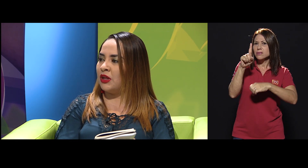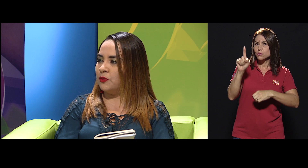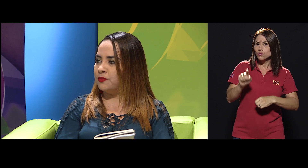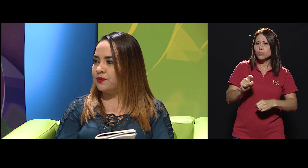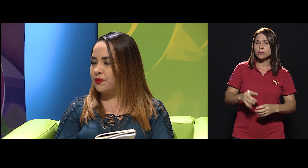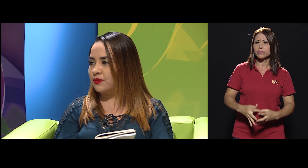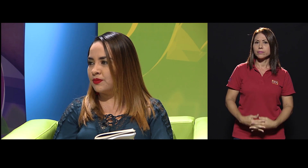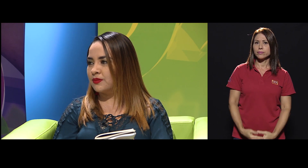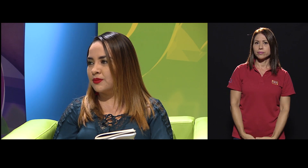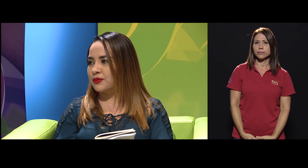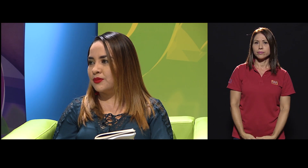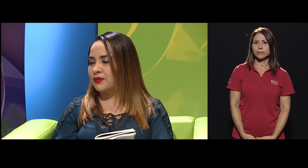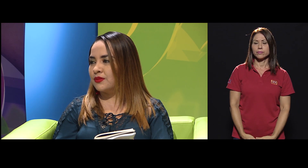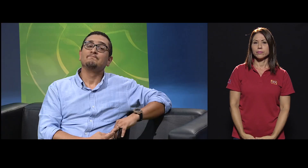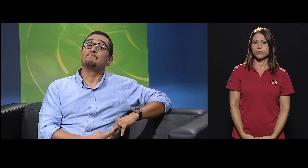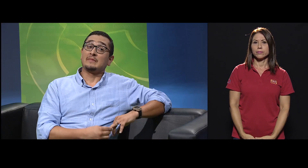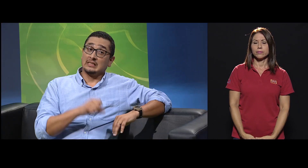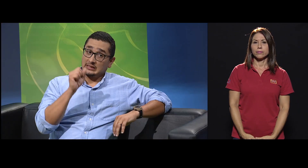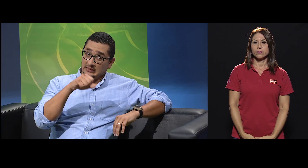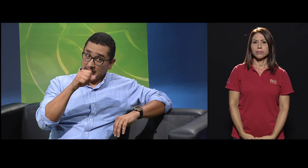que han tomado?